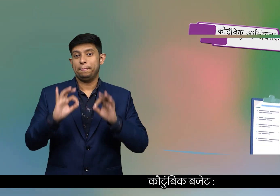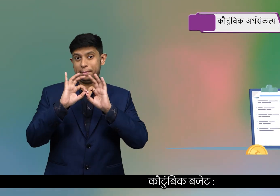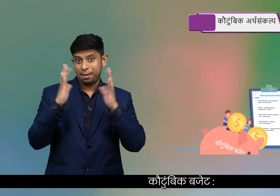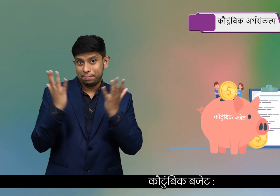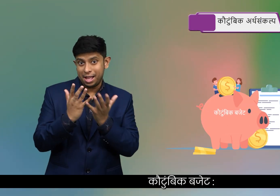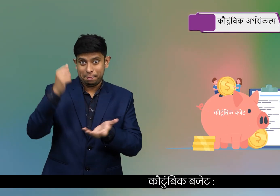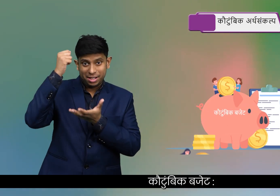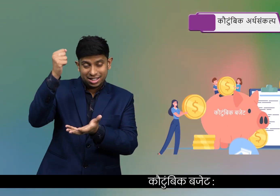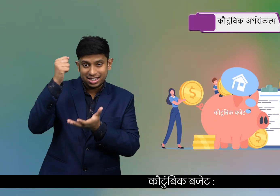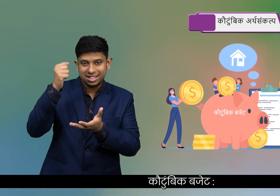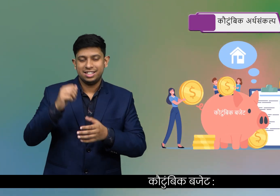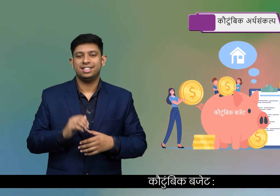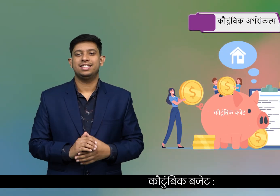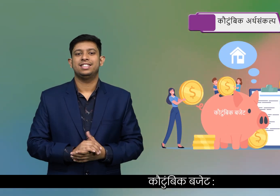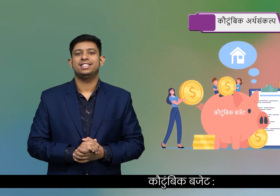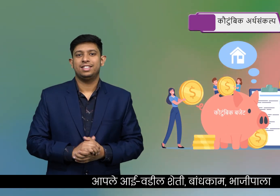कौटुंबिक बजेट,